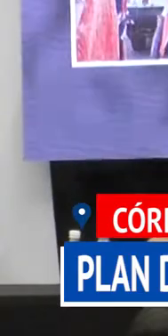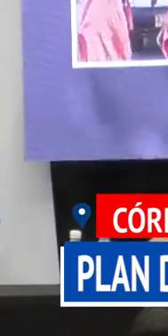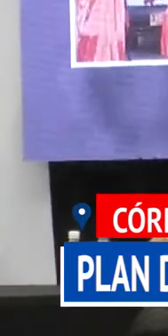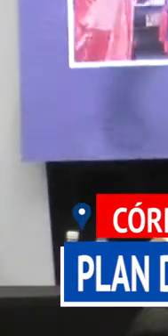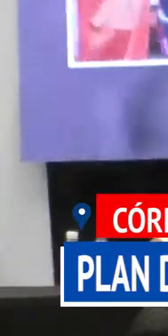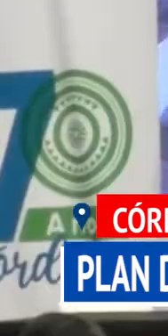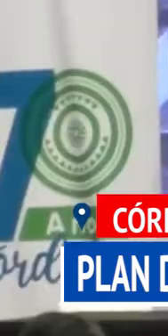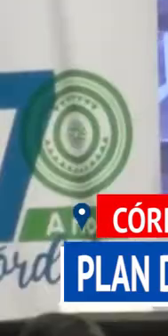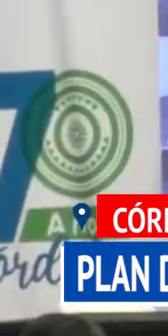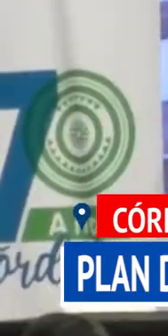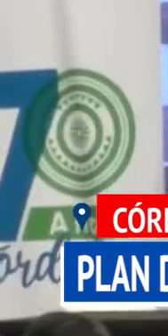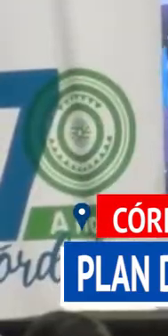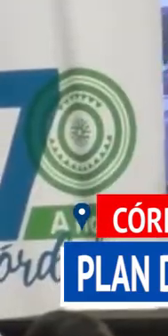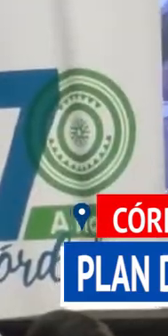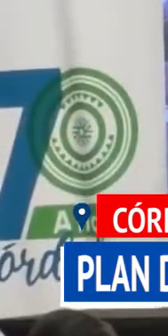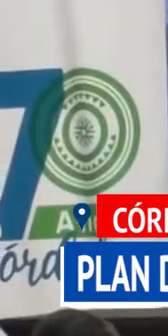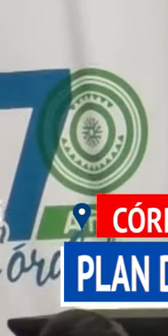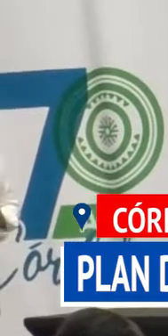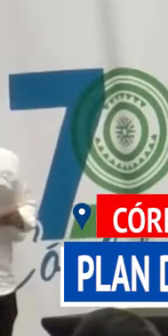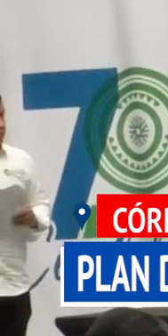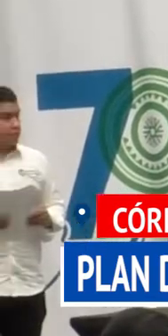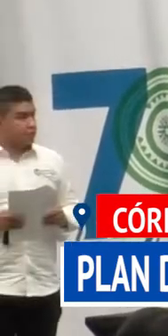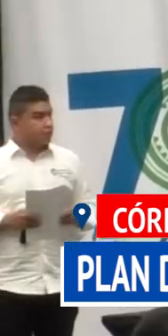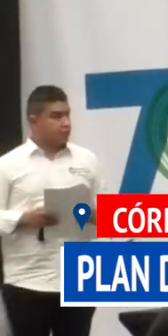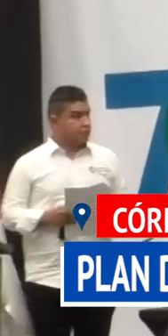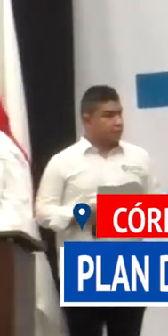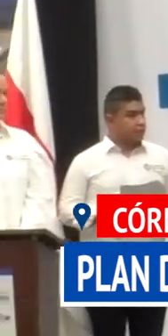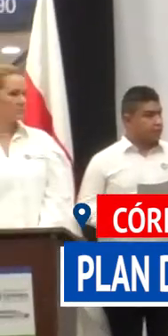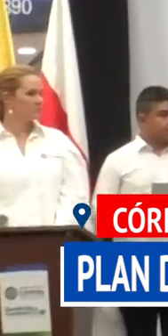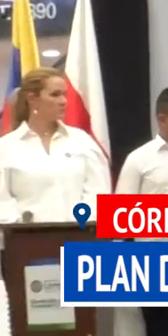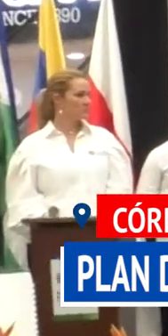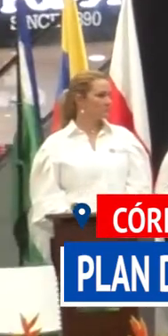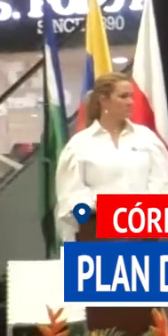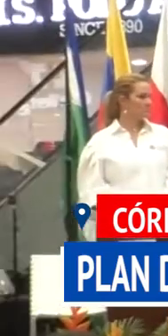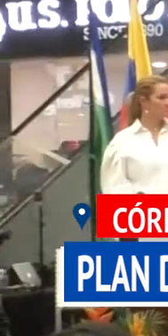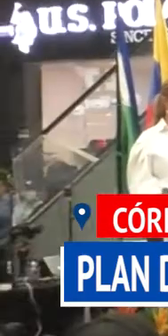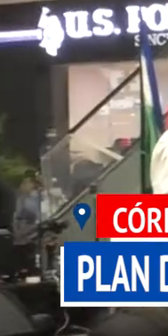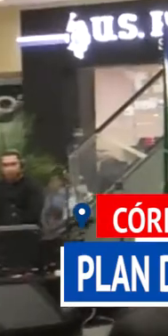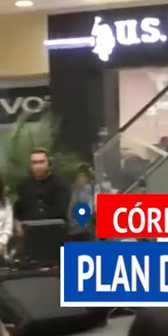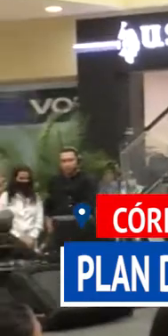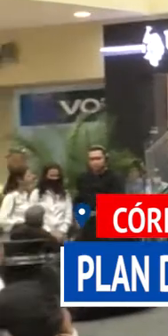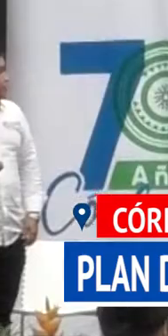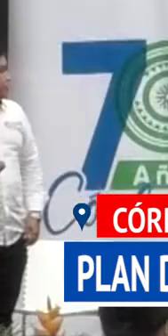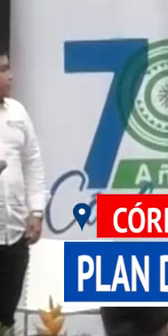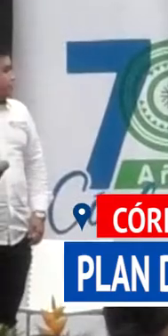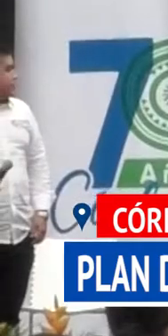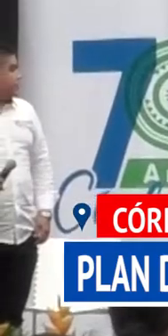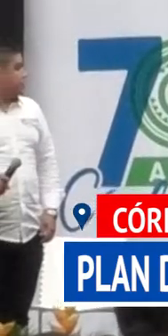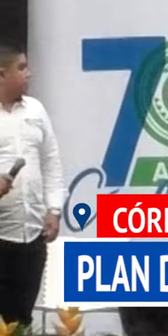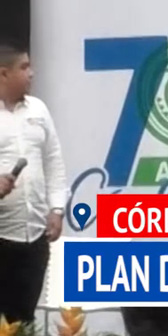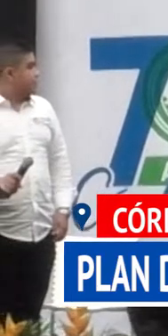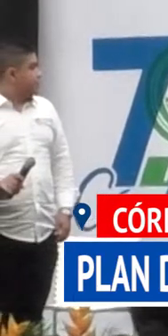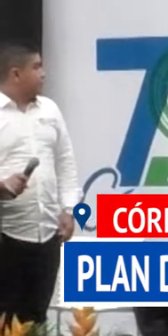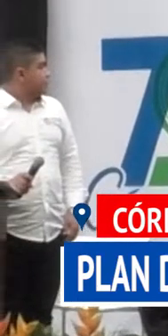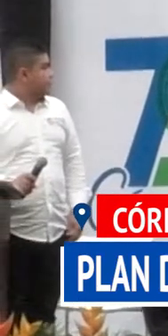escenarios deportivos. De igual forma, destacó que Córdoba logró asegurar recursos por más de 400 mil millones de pesos del Pacto Territorial Golfo de